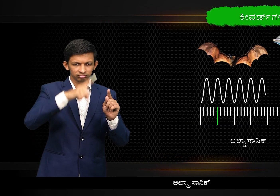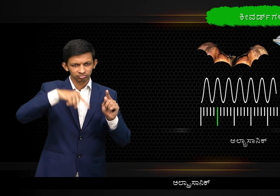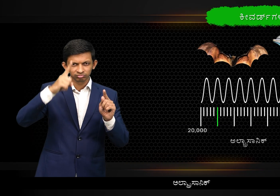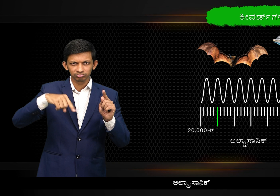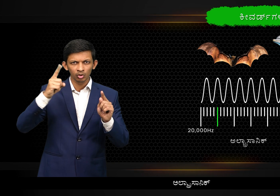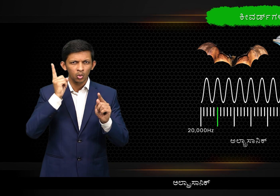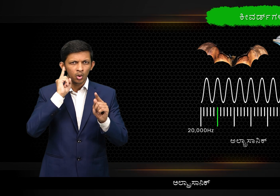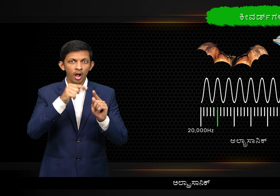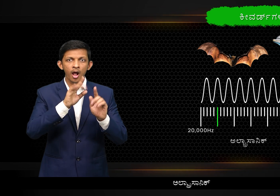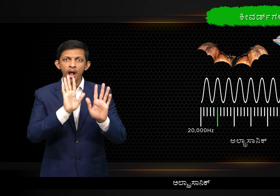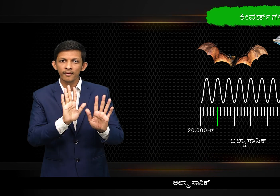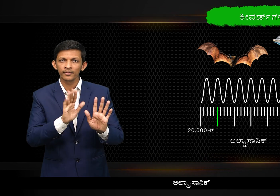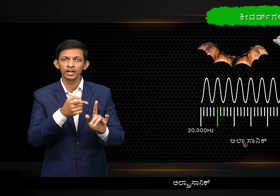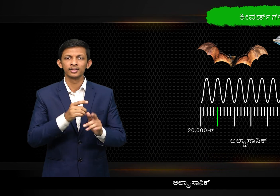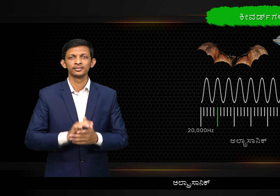ಅಲ್ಟ್ರಾಸಾನಿಕ್,